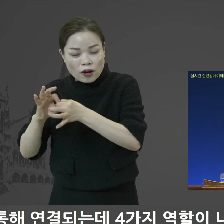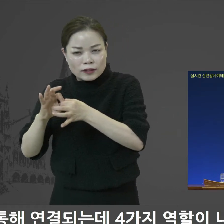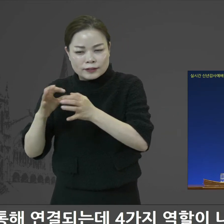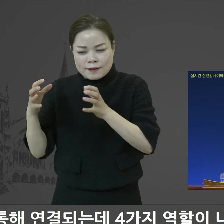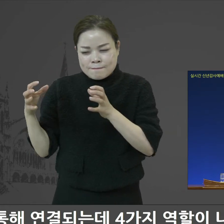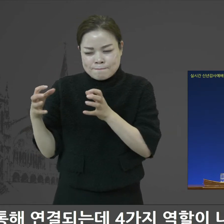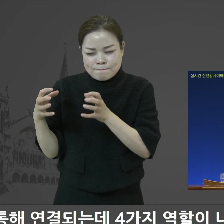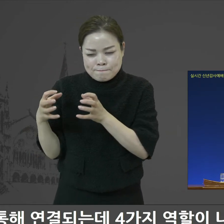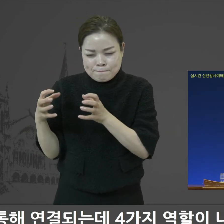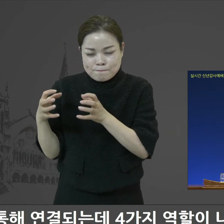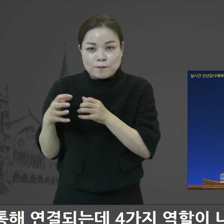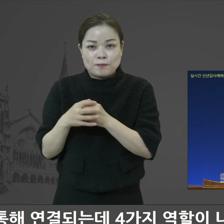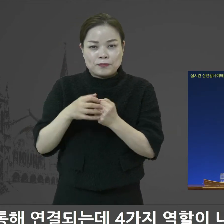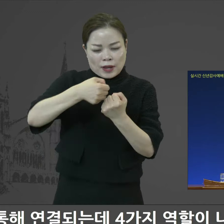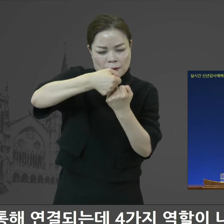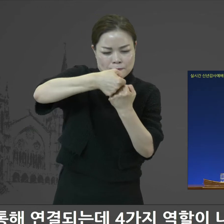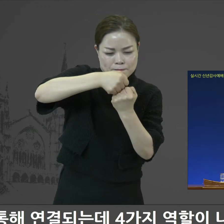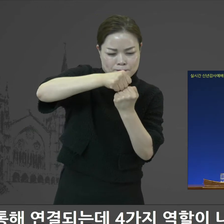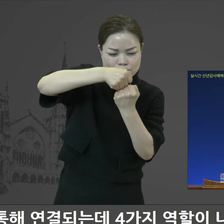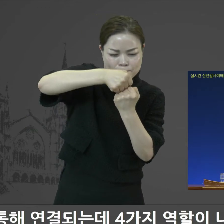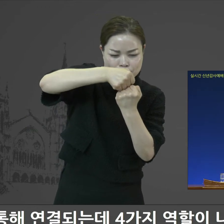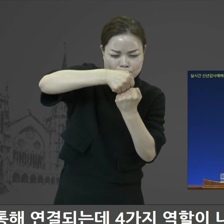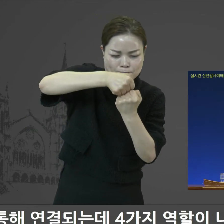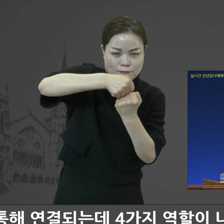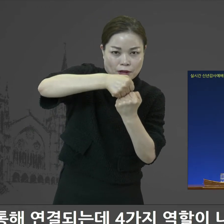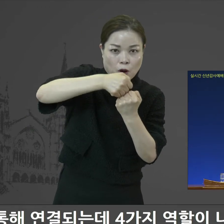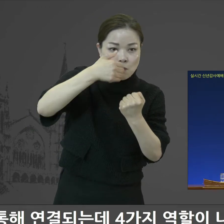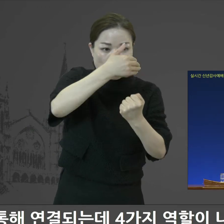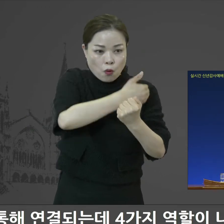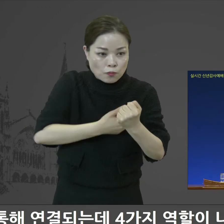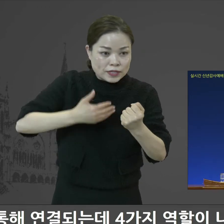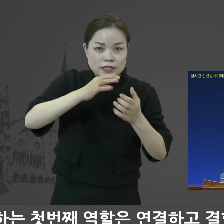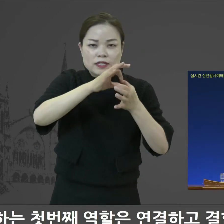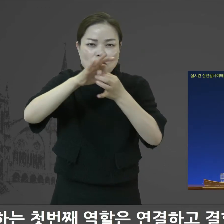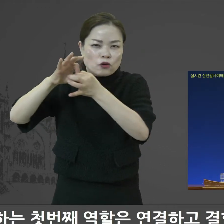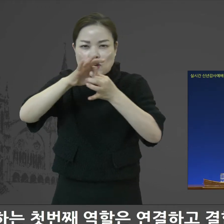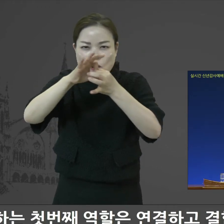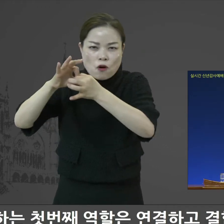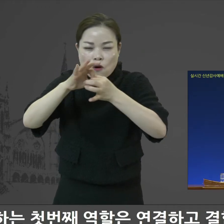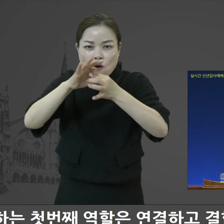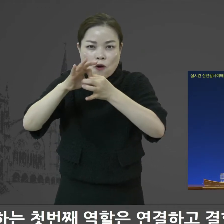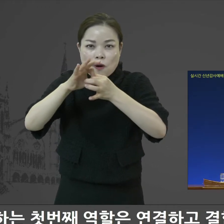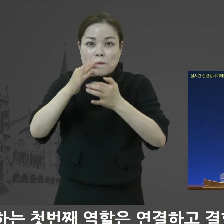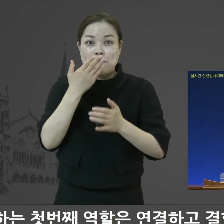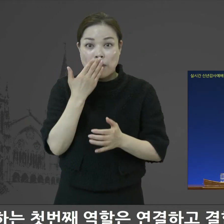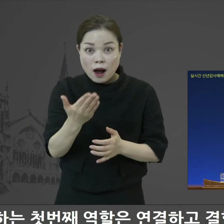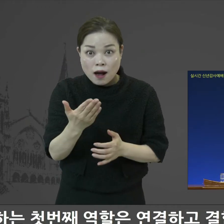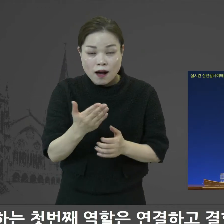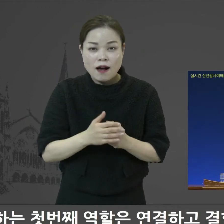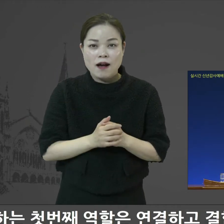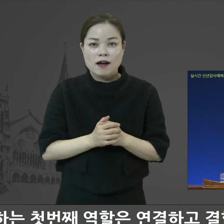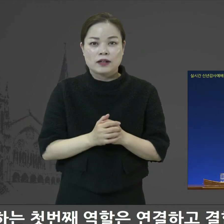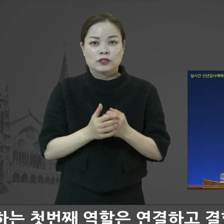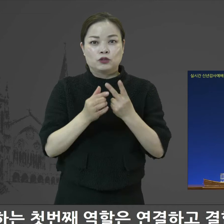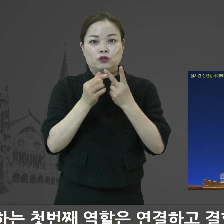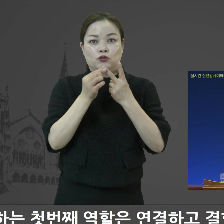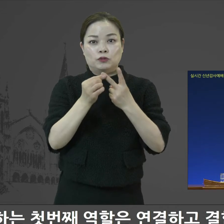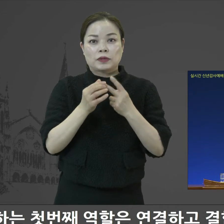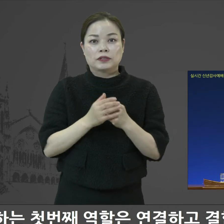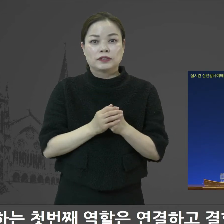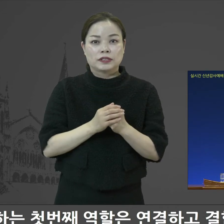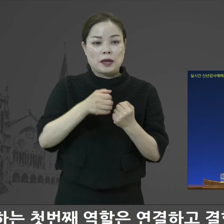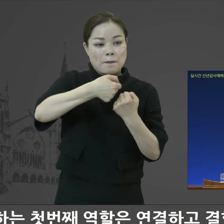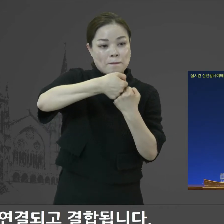결합하는 겁니다. 마디가 있어야 온몸이 연결되고 결합이 되어집니다. 두 번째